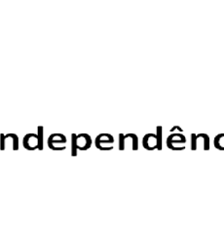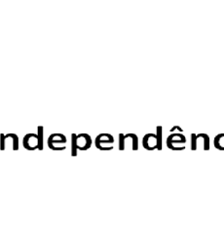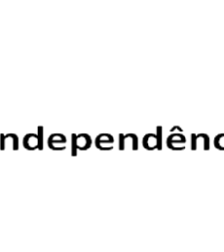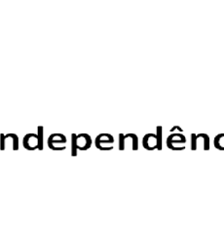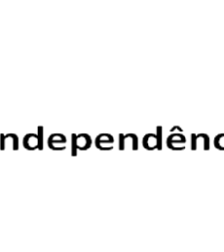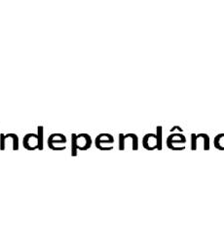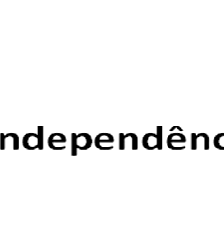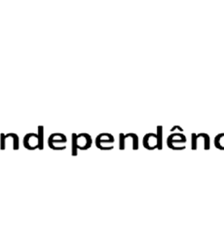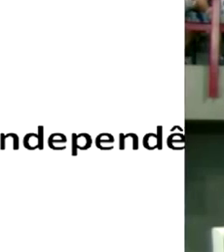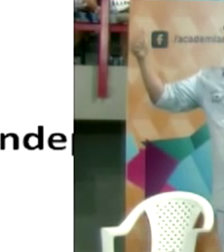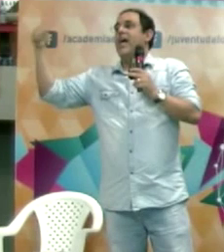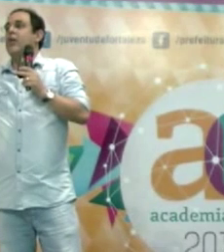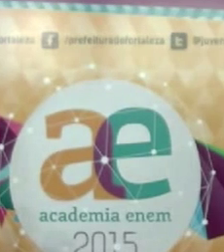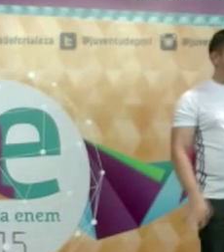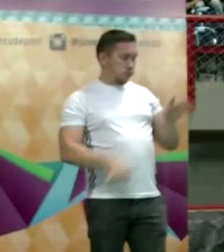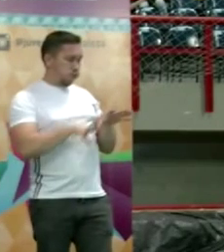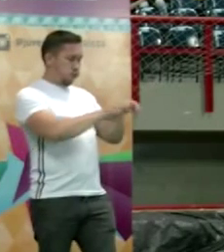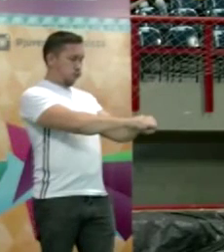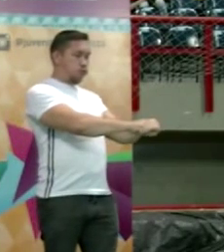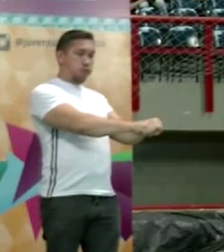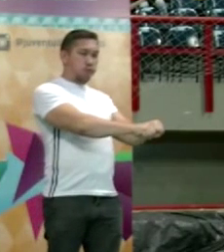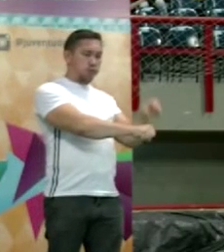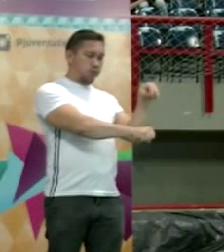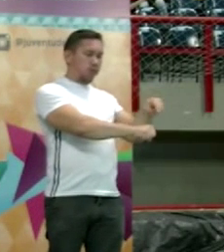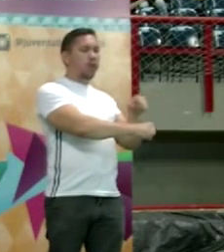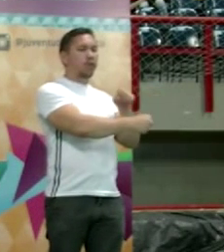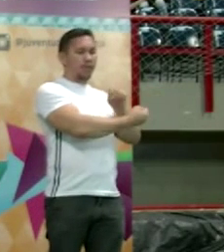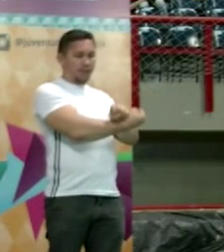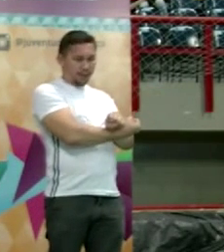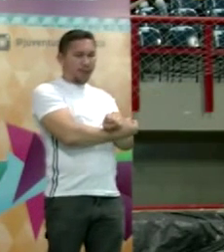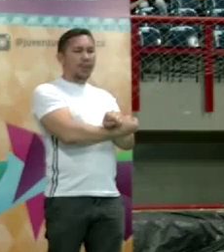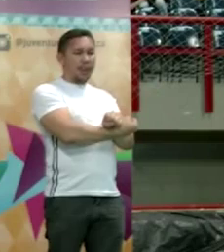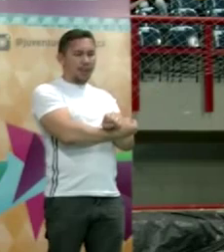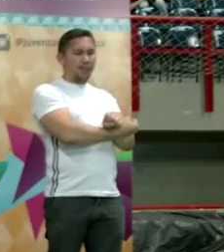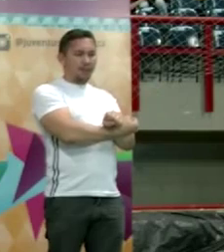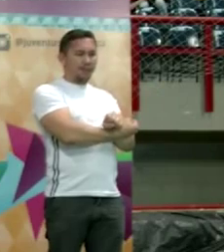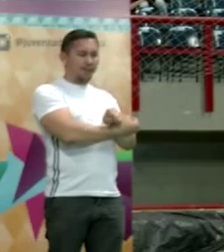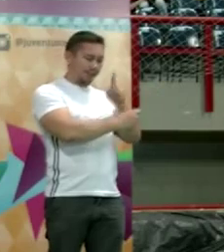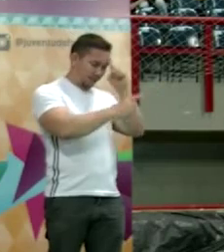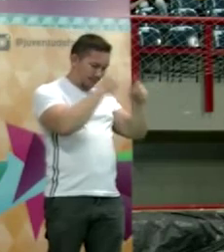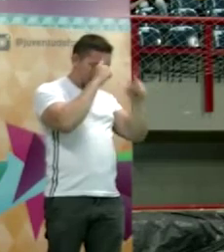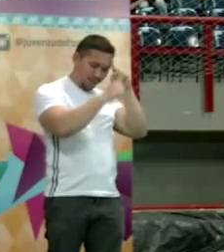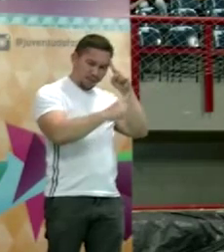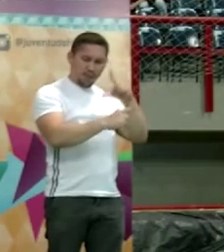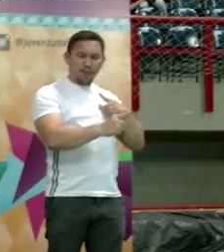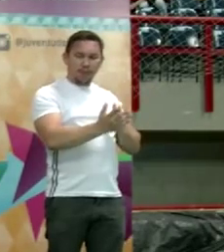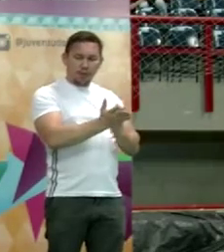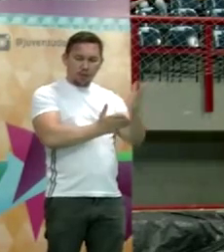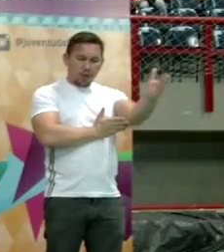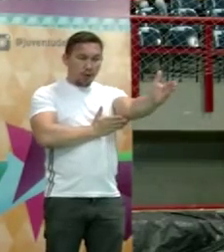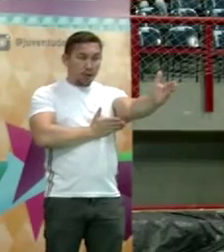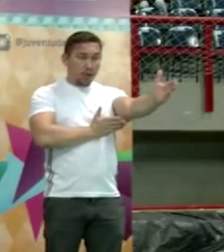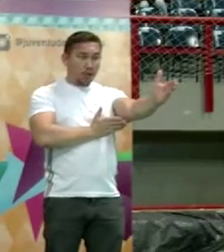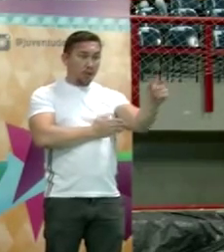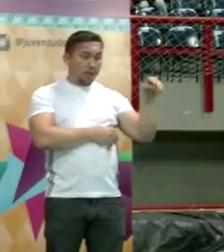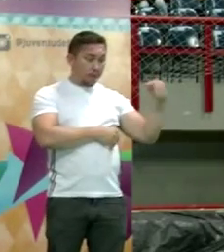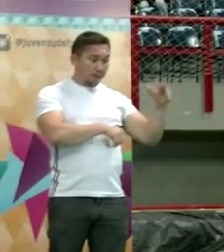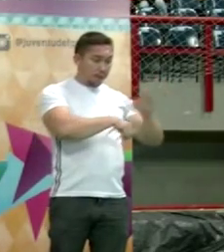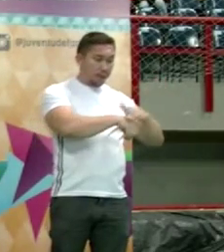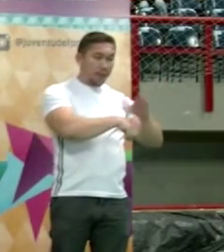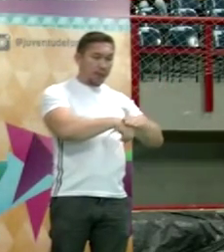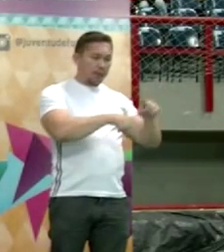era colônia, era um país escravocrata. Continua. O Brasil